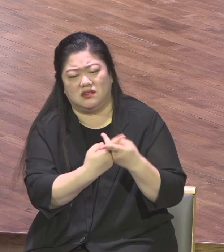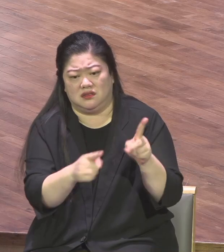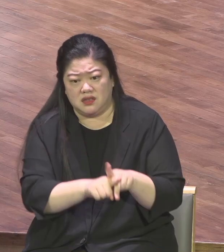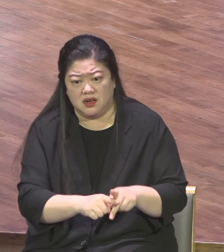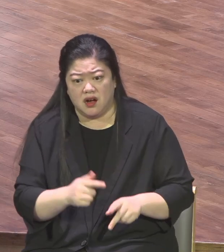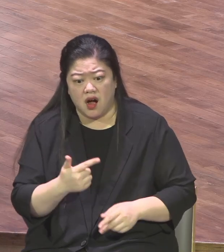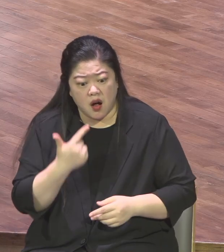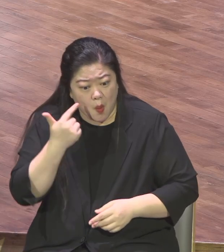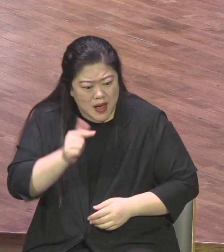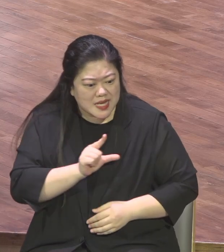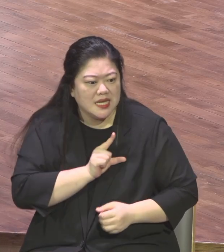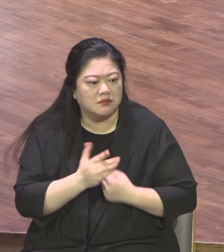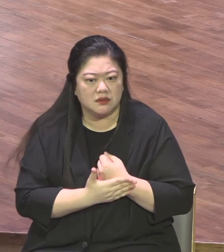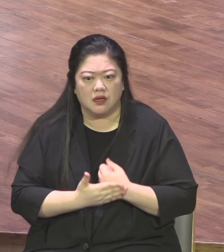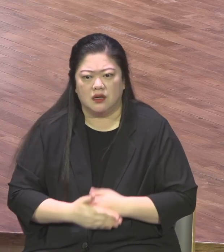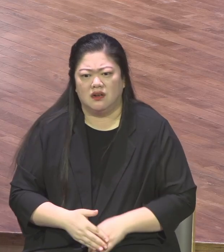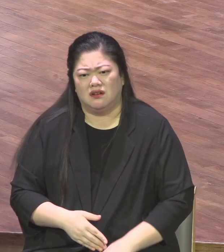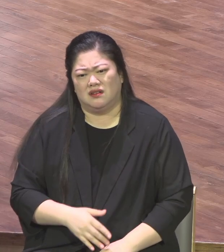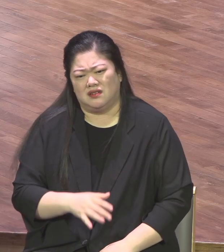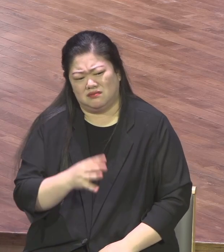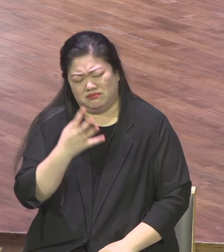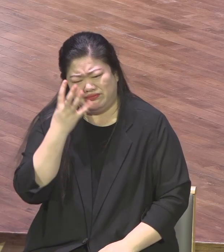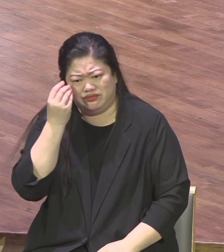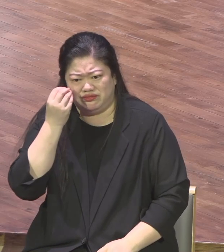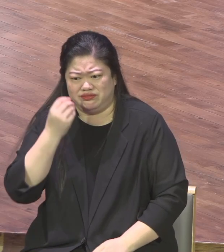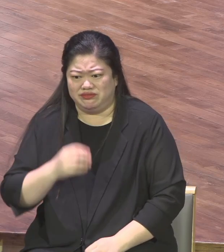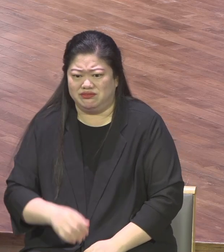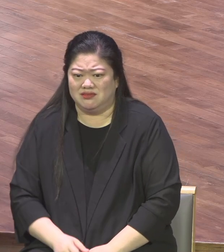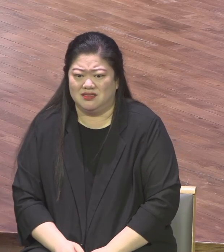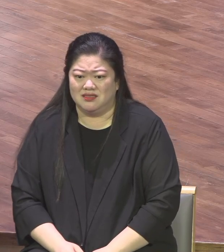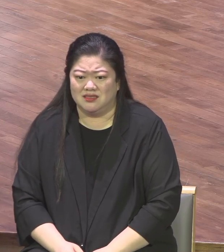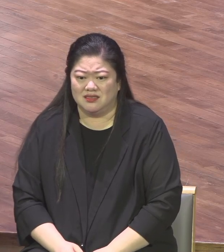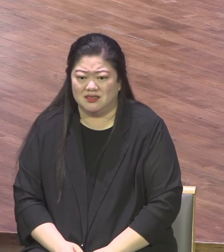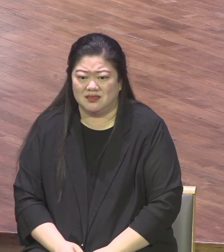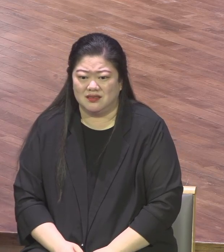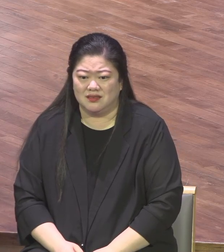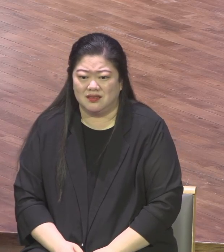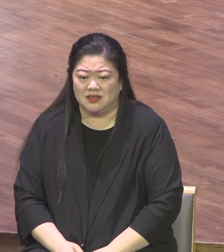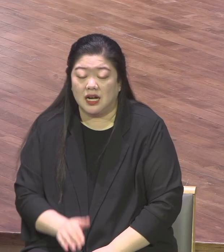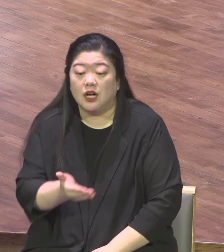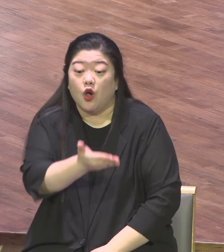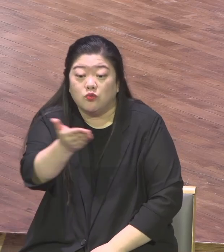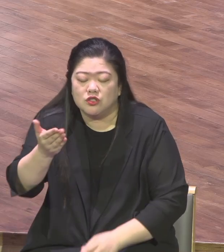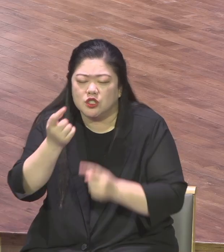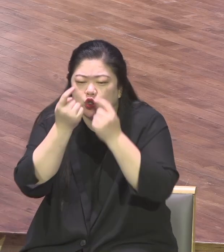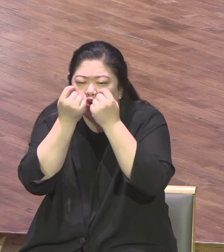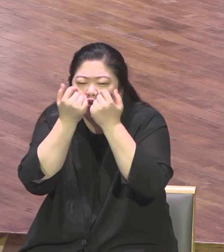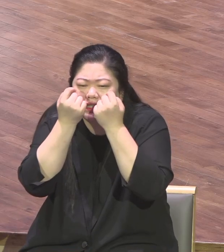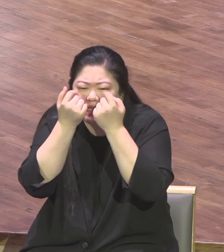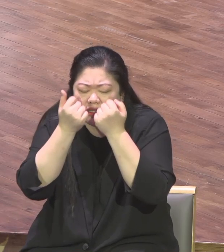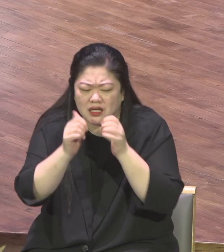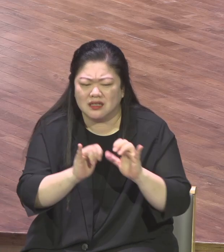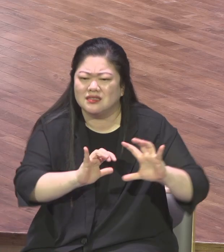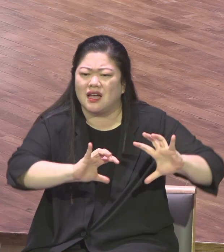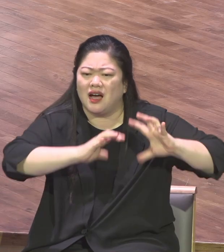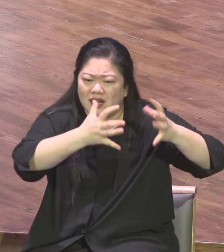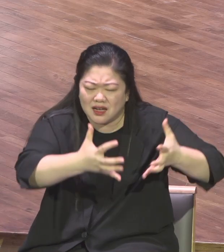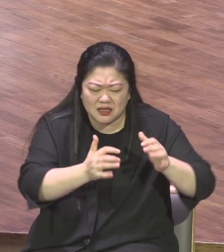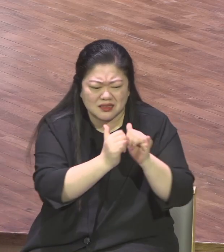하나님이 나를 어떻게 생각하실까? 그 보시 바랍니다. 하나님이 나를 어떻게 생각하실까? 하나님께는 잘 보이면